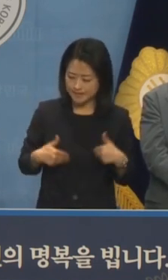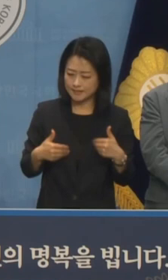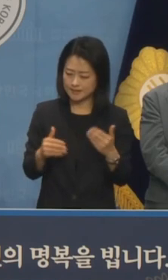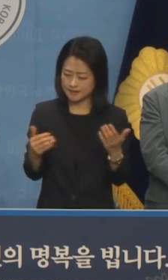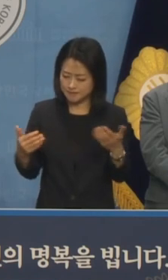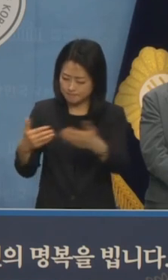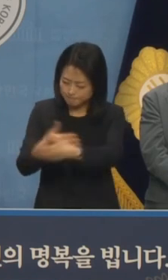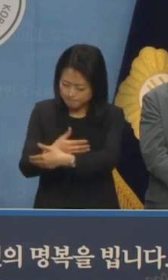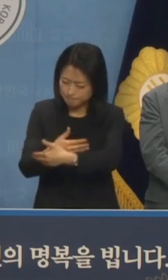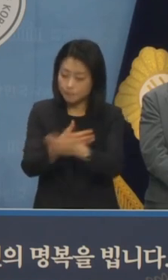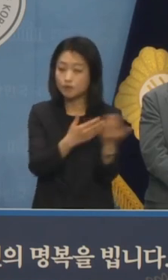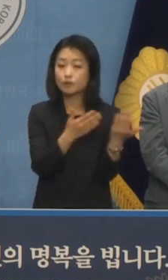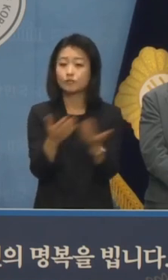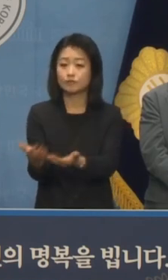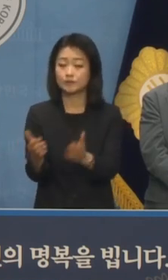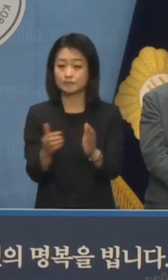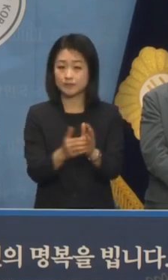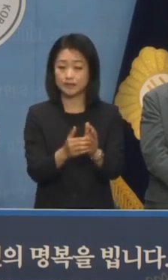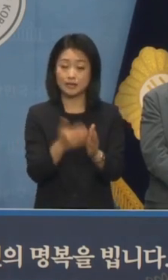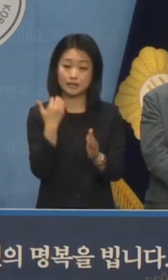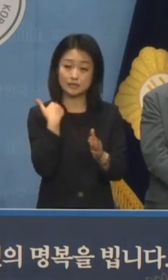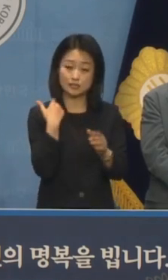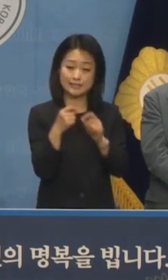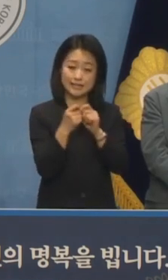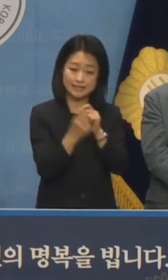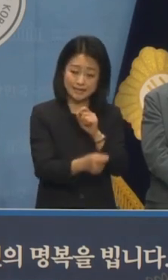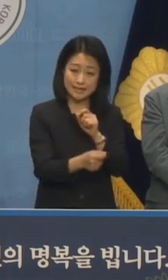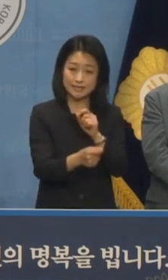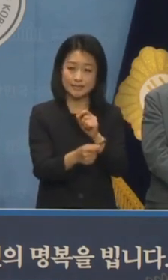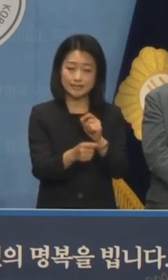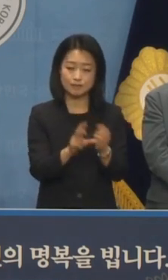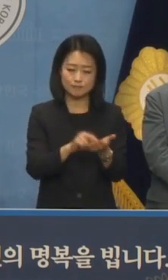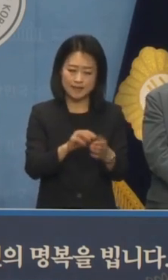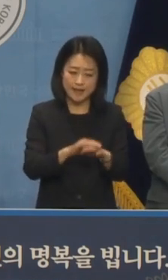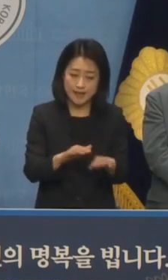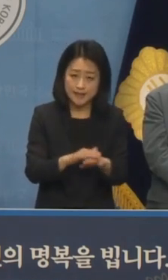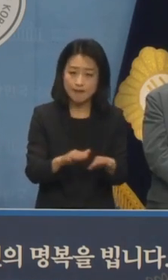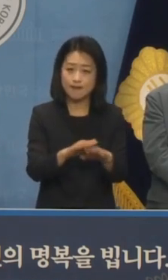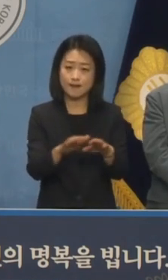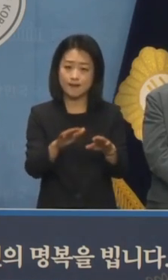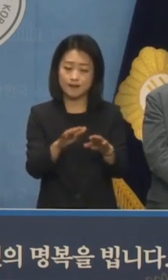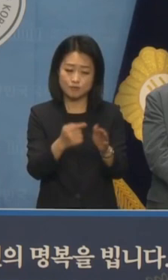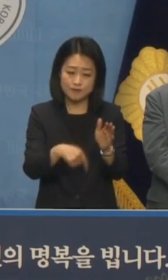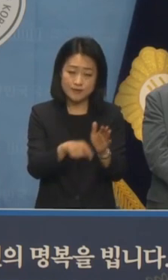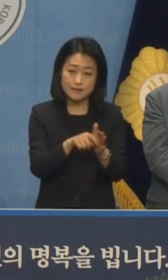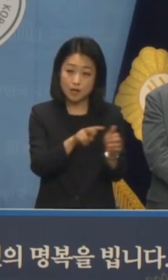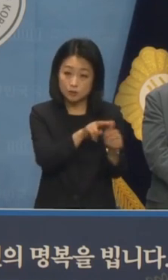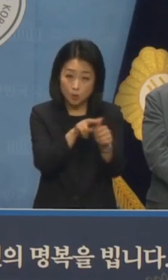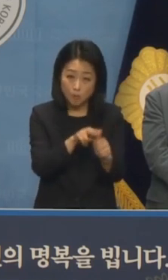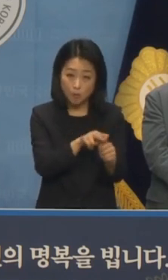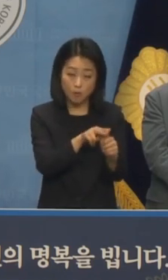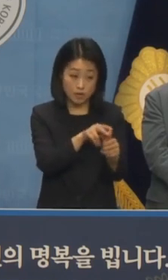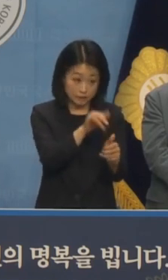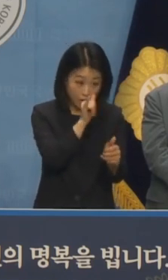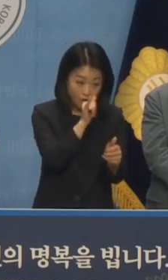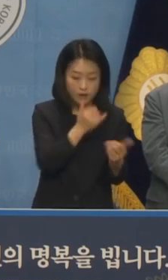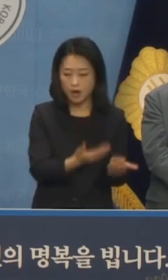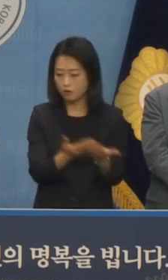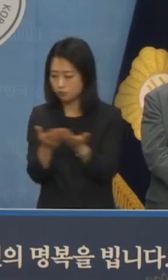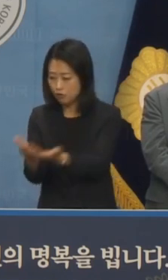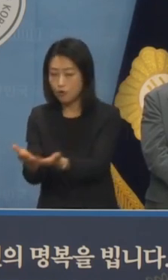따뜻했습니다. 먼저 전세 사기를 이겨내가며 알게 된 정보를 새로운 피해자분들이 생겼을